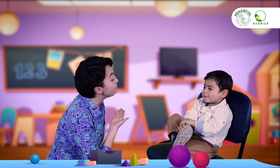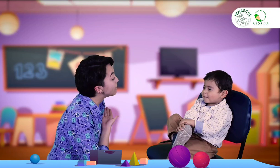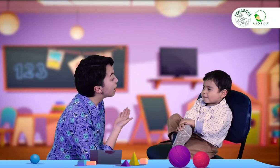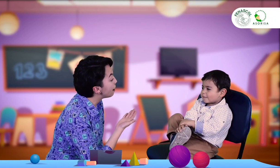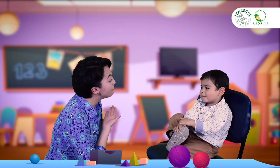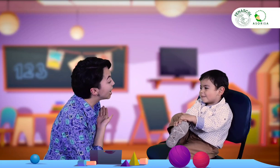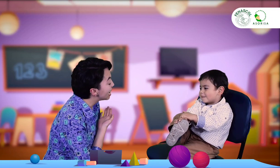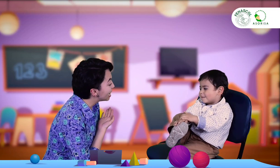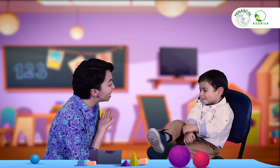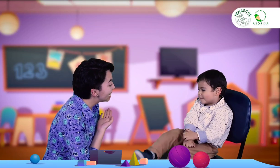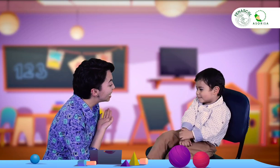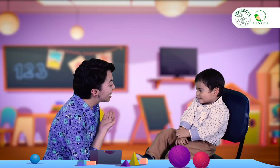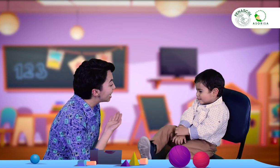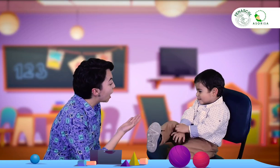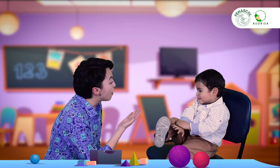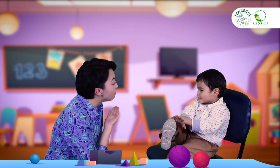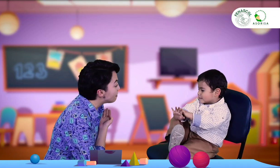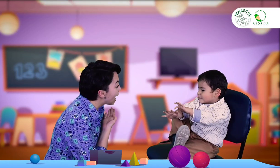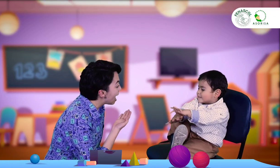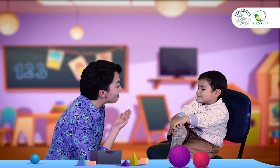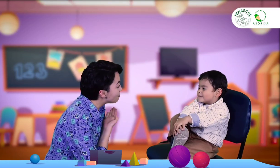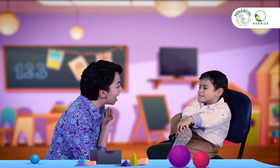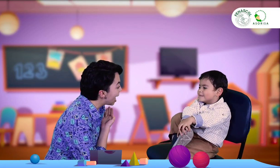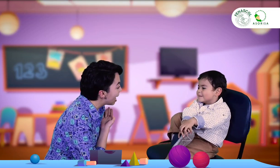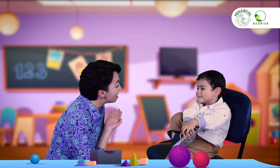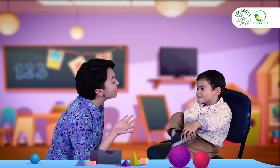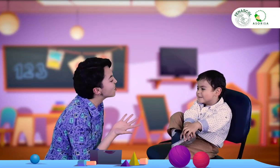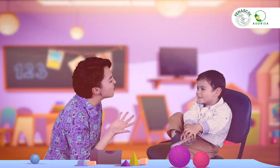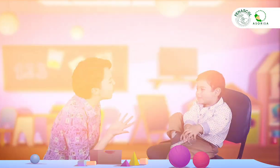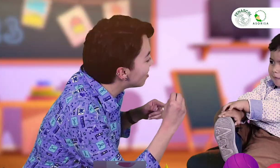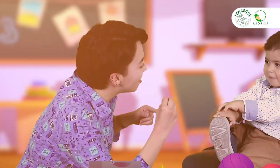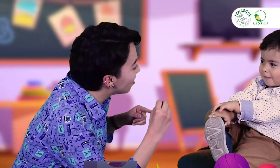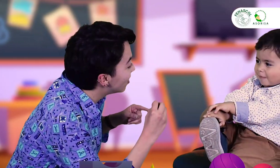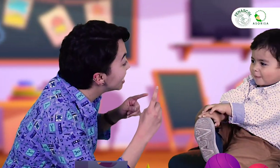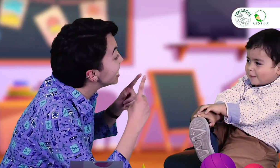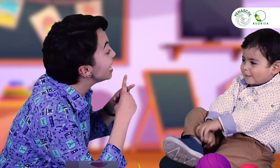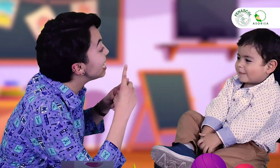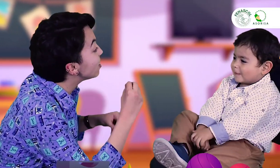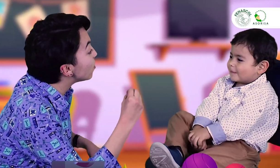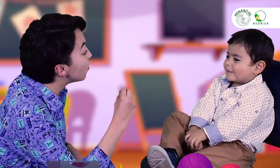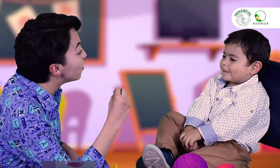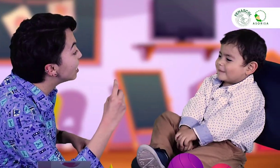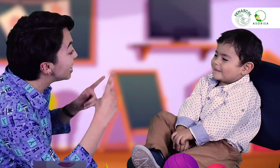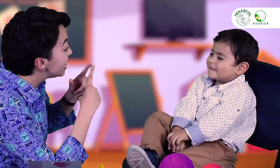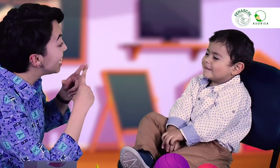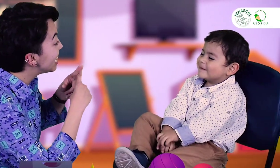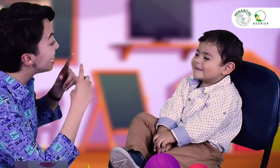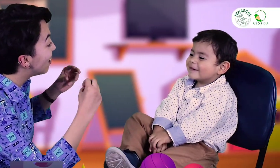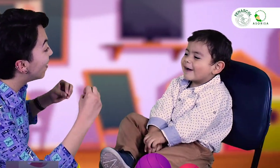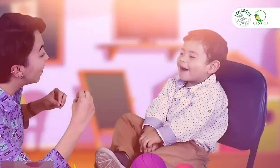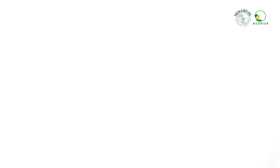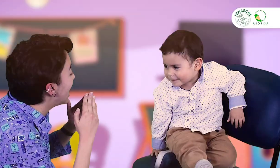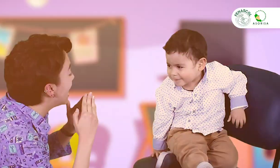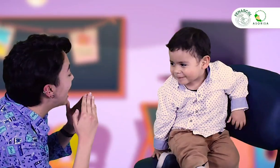de mamá mamá tío tío tío